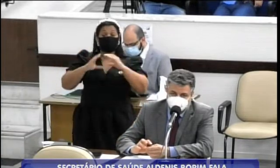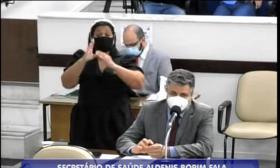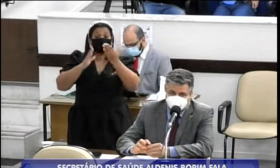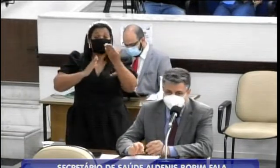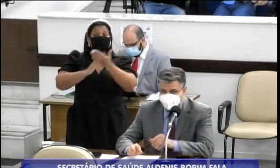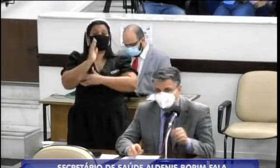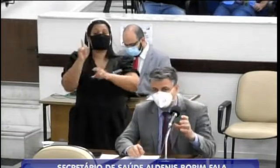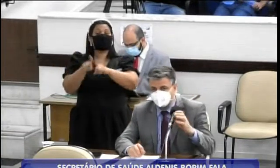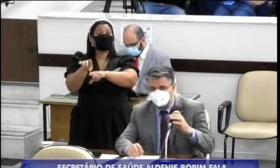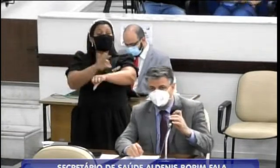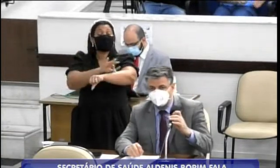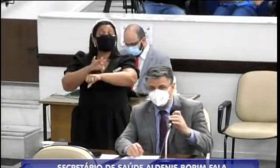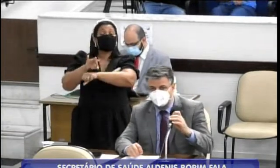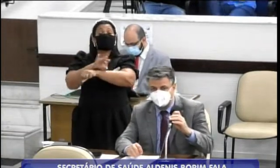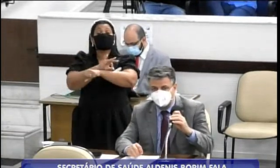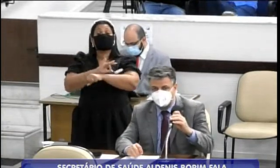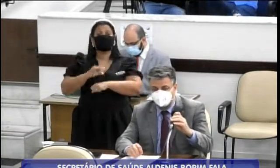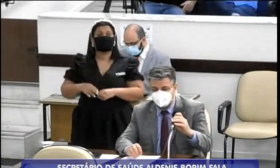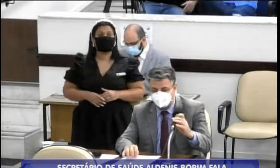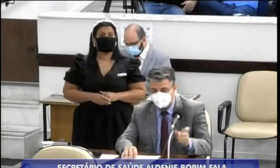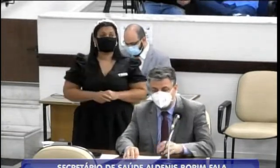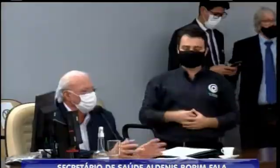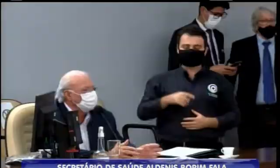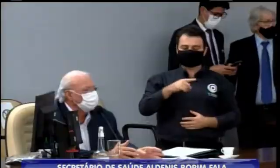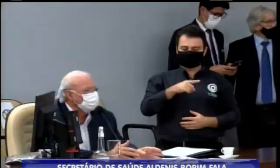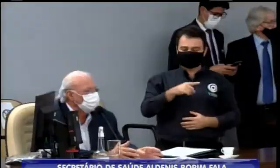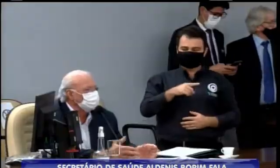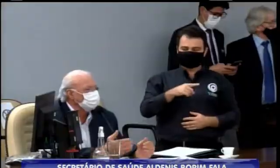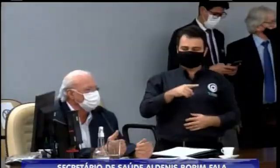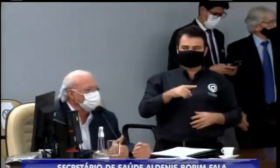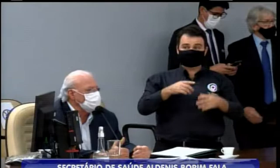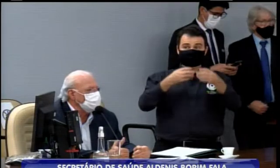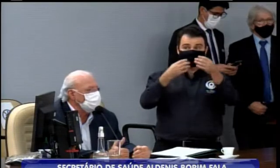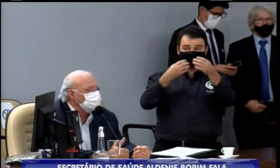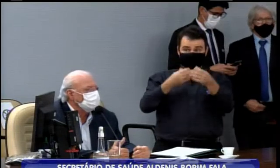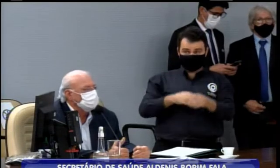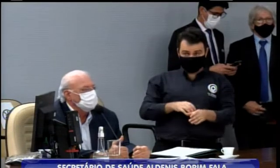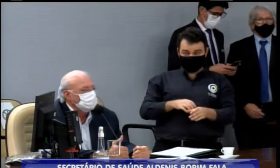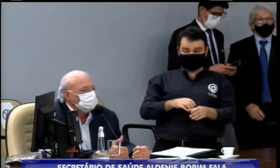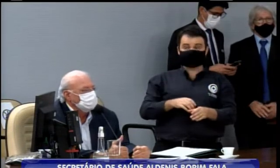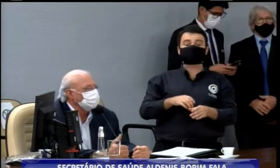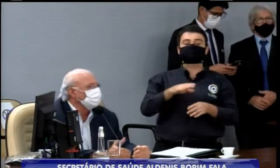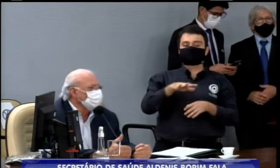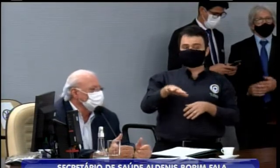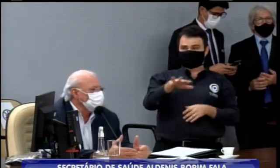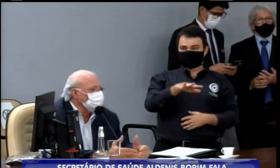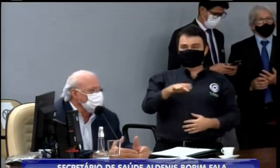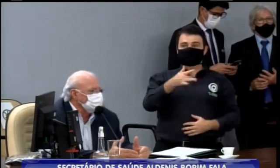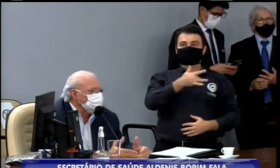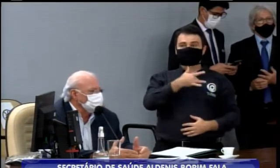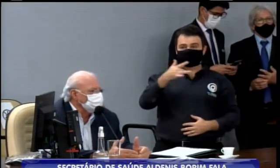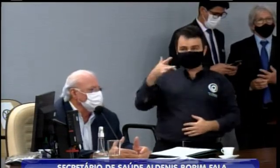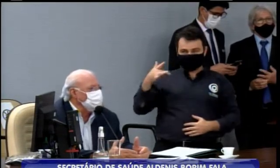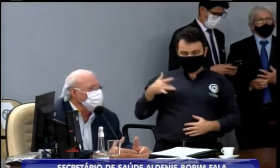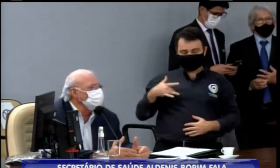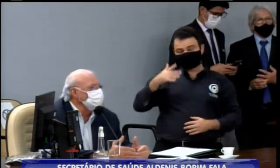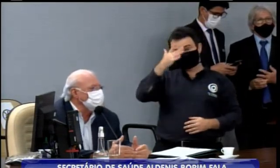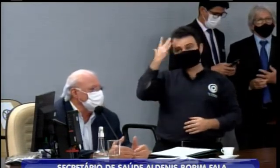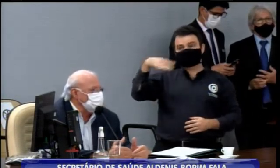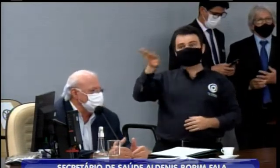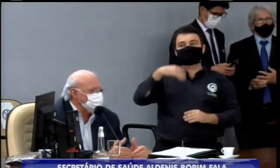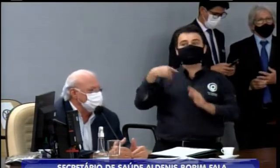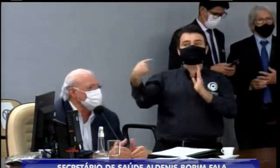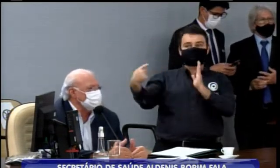de saúde. Esses daí eu já fui consultado se